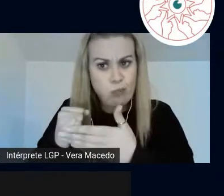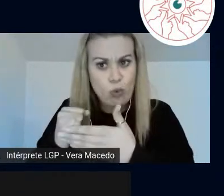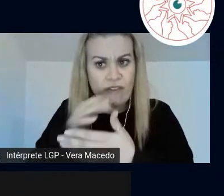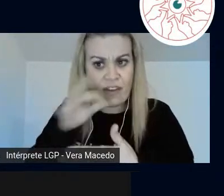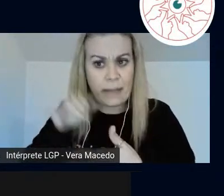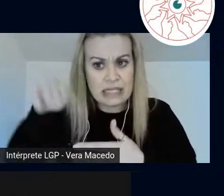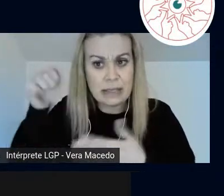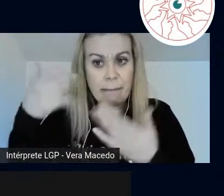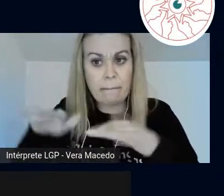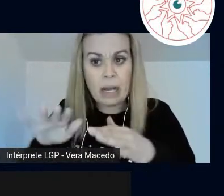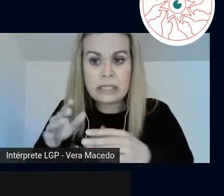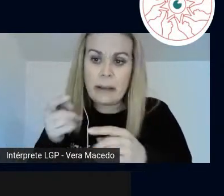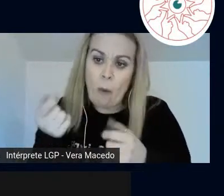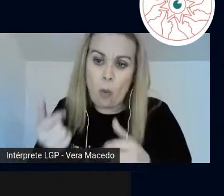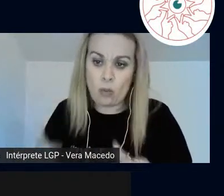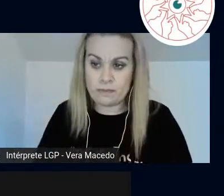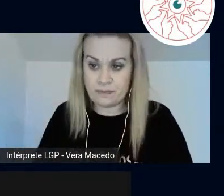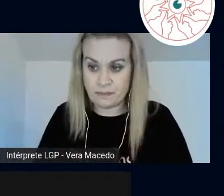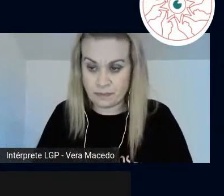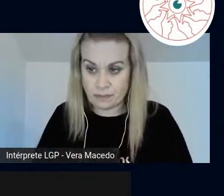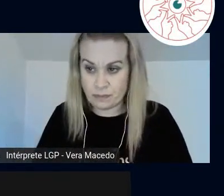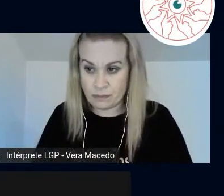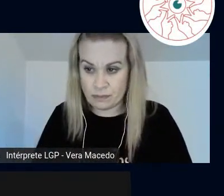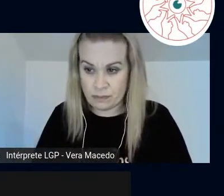familiares. Pode passar,